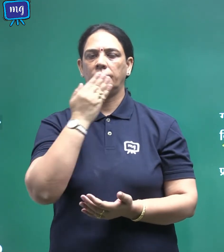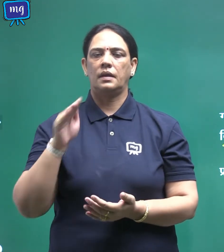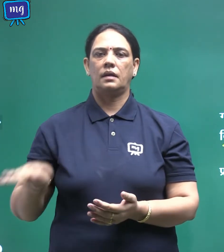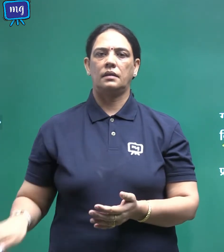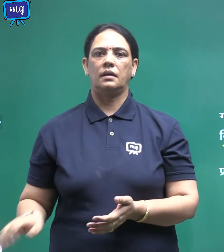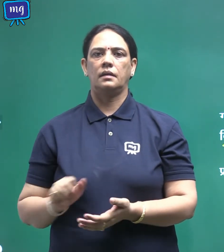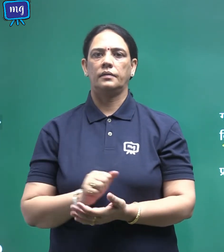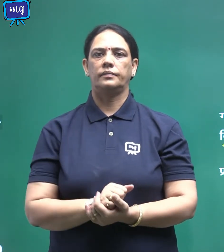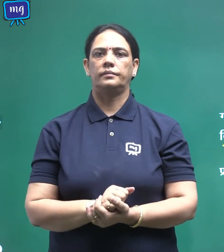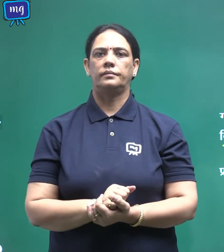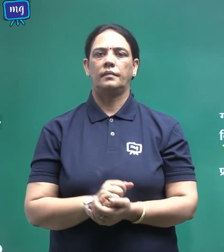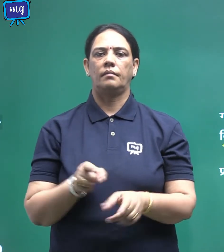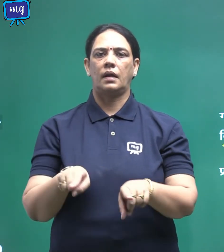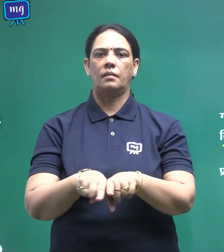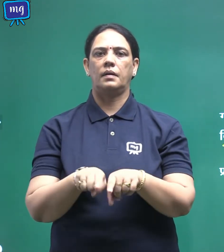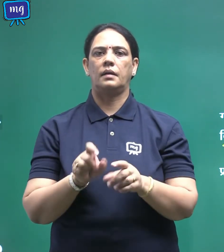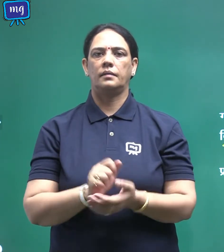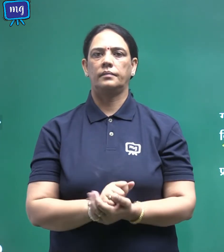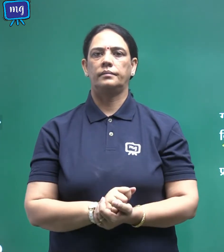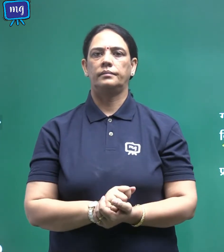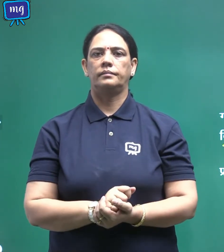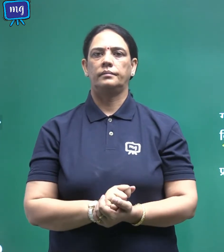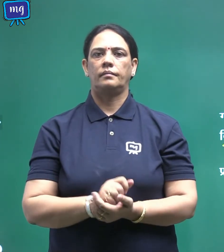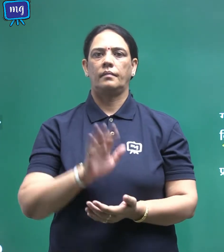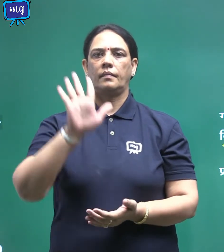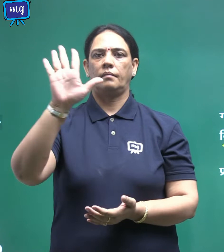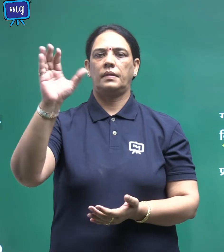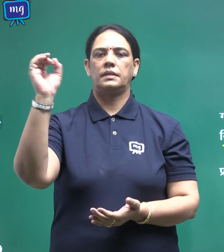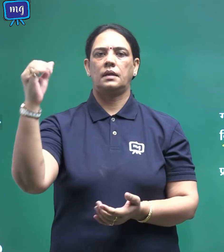विद्यार्थी बराबर 50